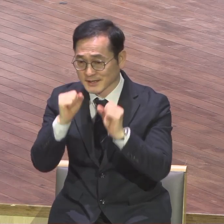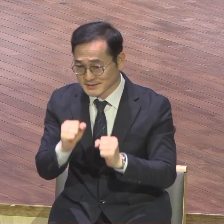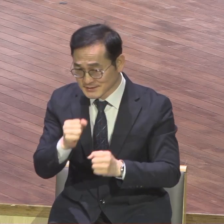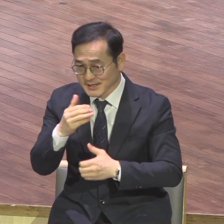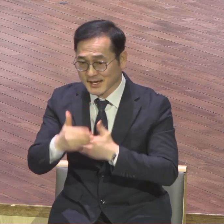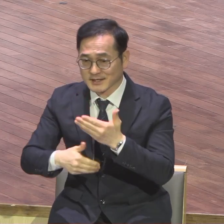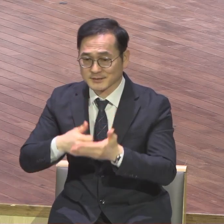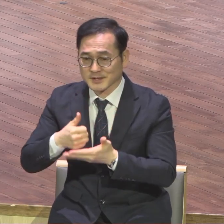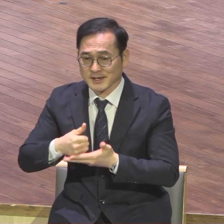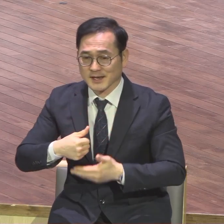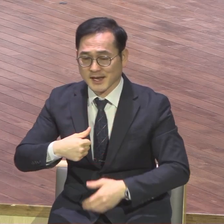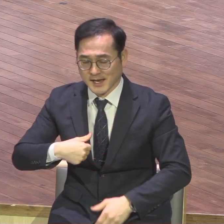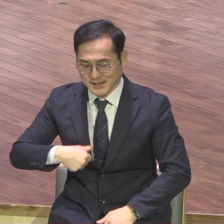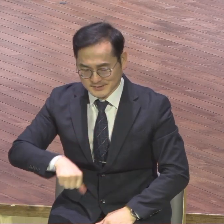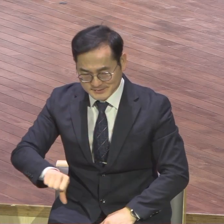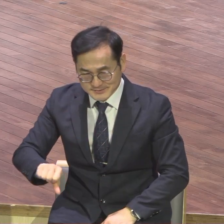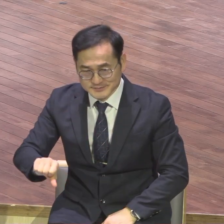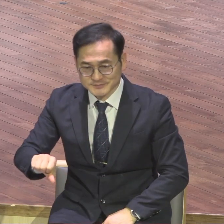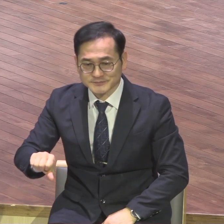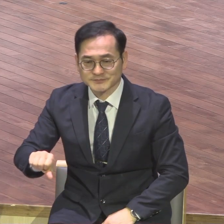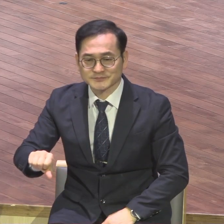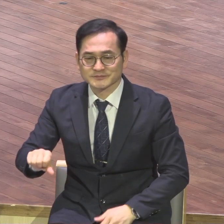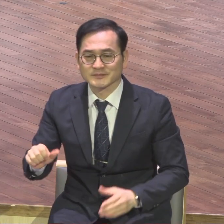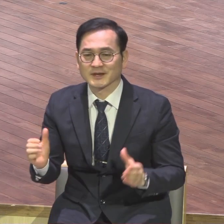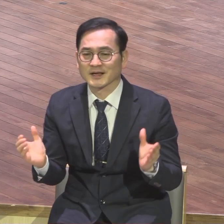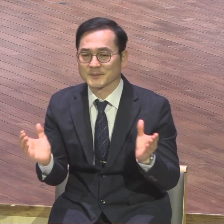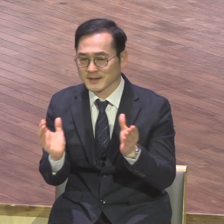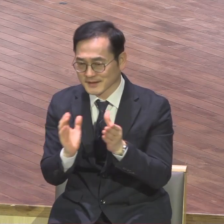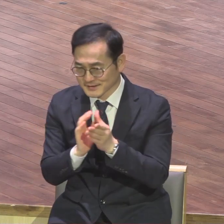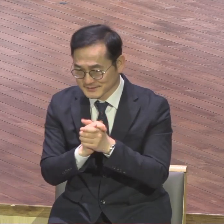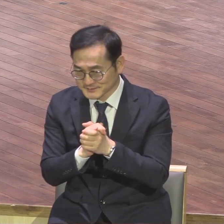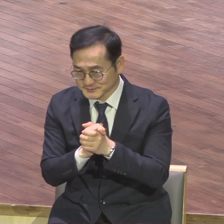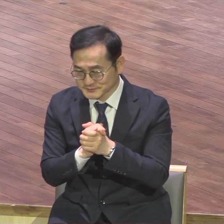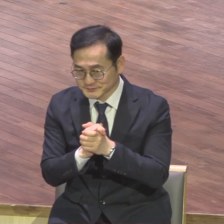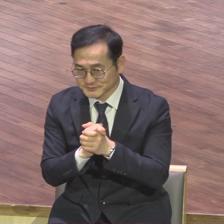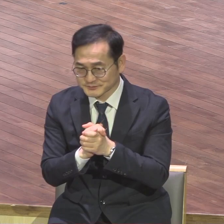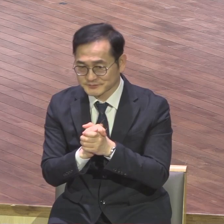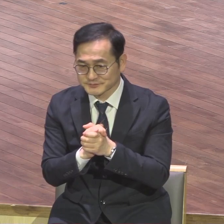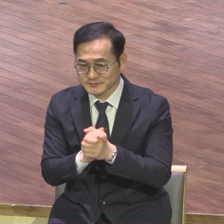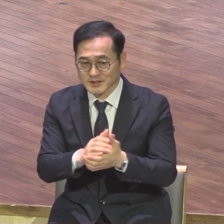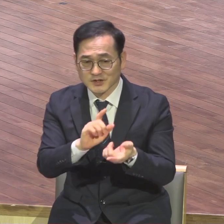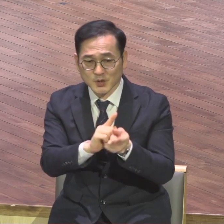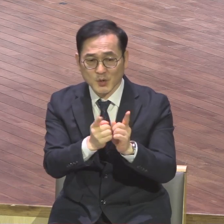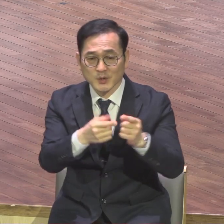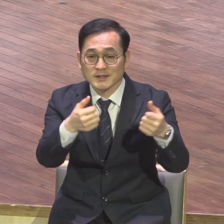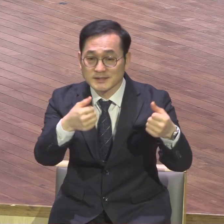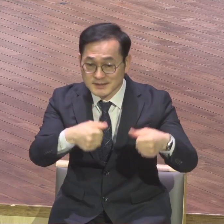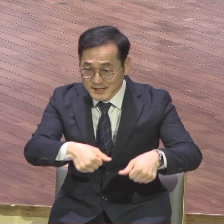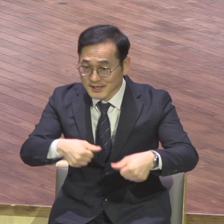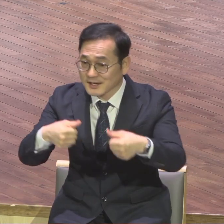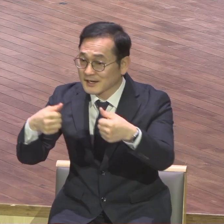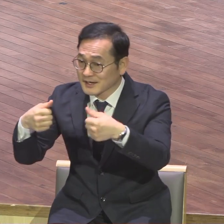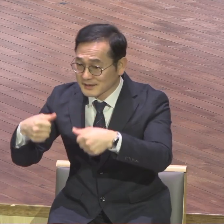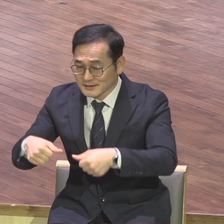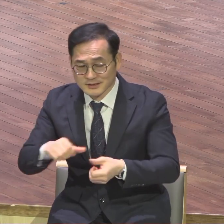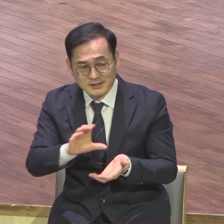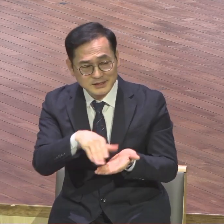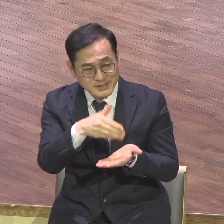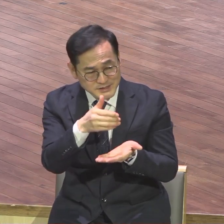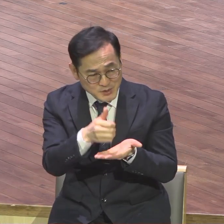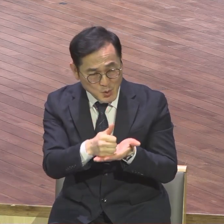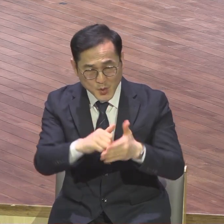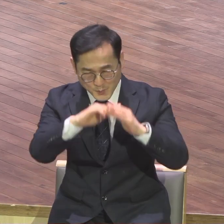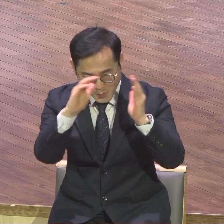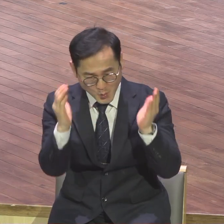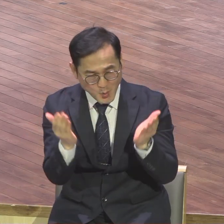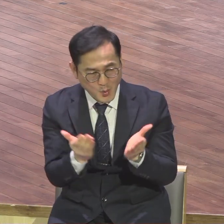살아계신 하나님의 아들이십니다. 아멘. 우리 해외 성도들도 같이 서로 다 인사합시다. 그리스도는